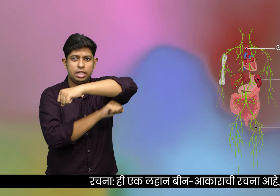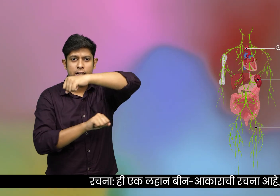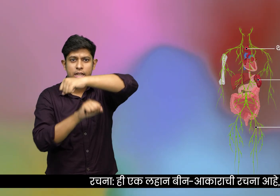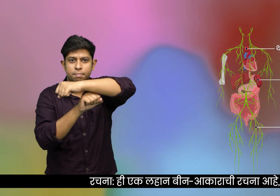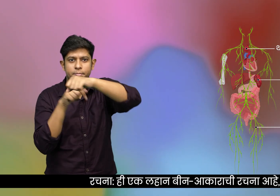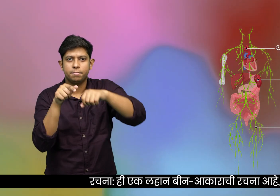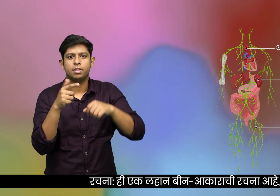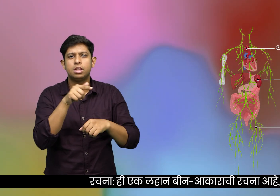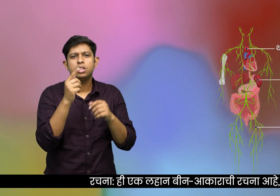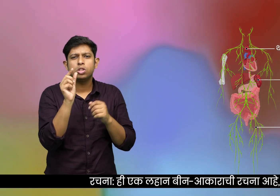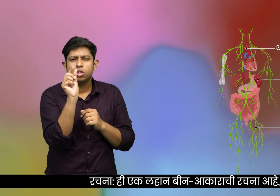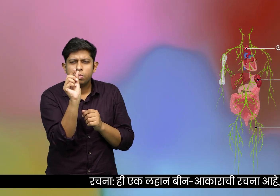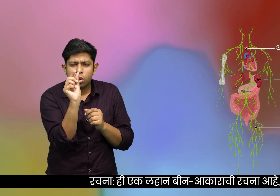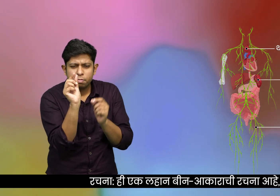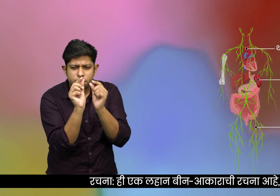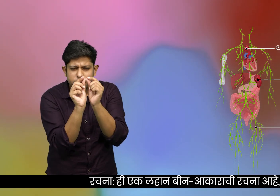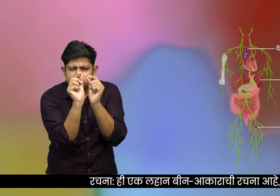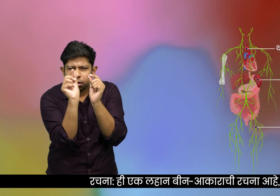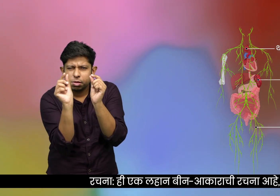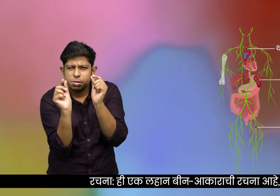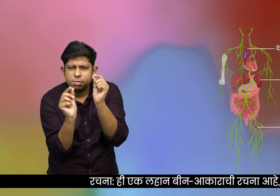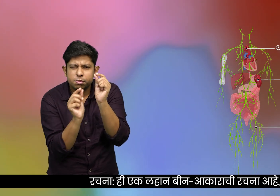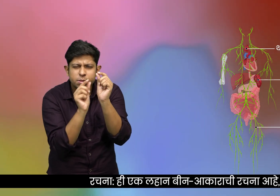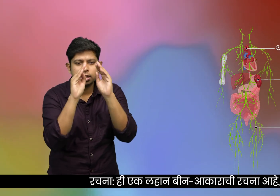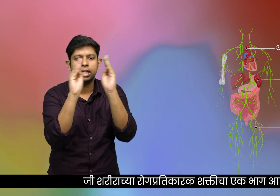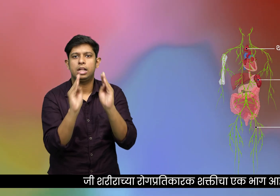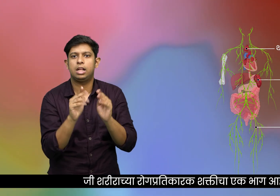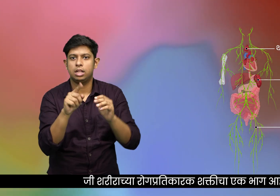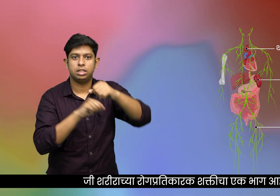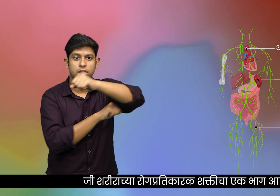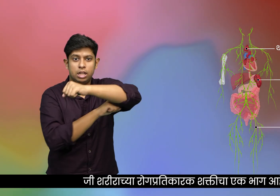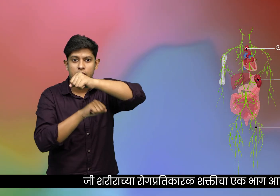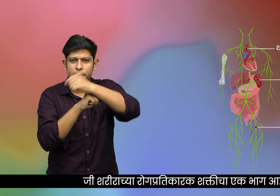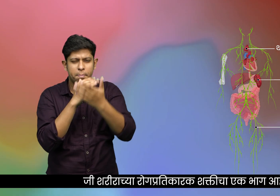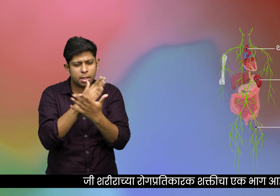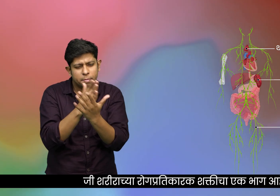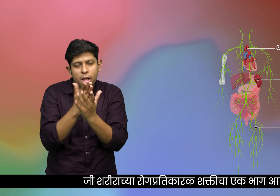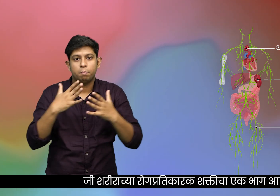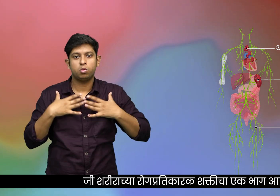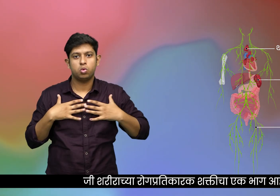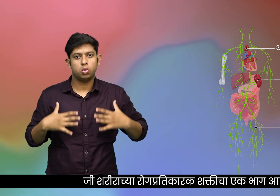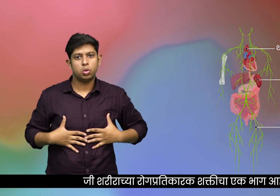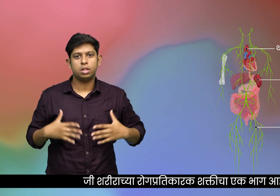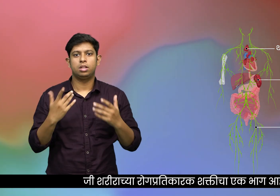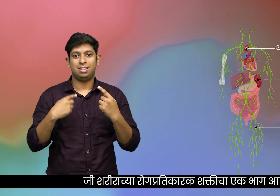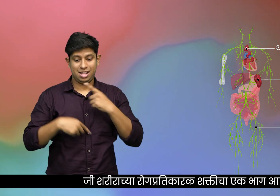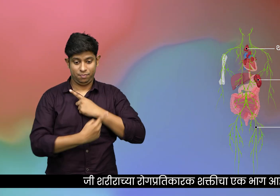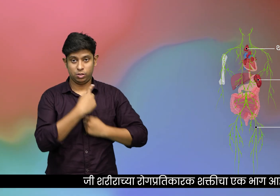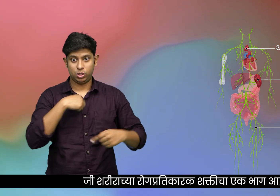रचना ही एक लहान बीन आकाराची रचना आहे जी शरीराची रोगप्रतिकारक शक्तीचा एक भाग आहे.